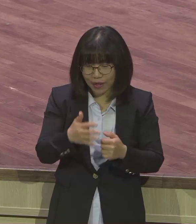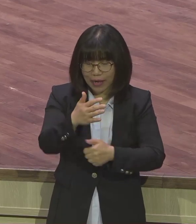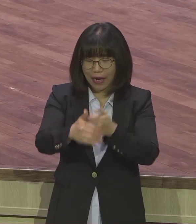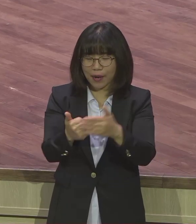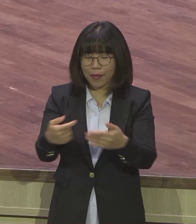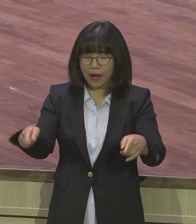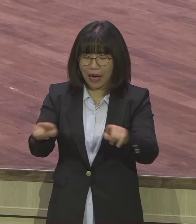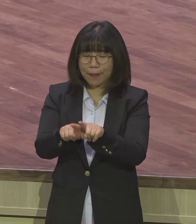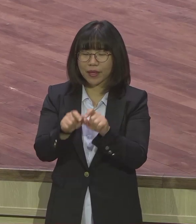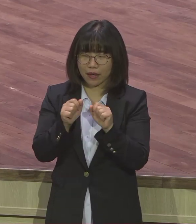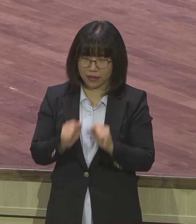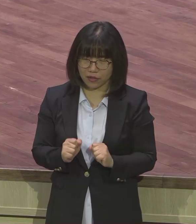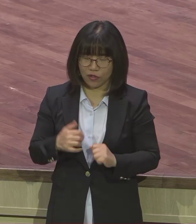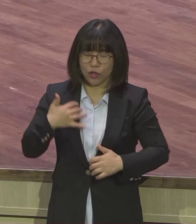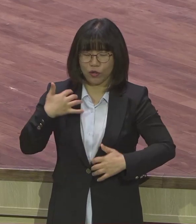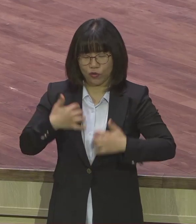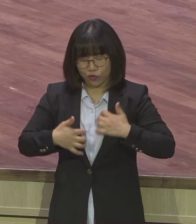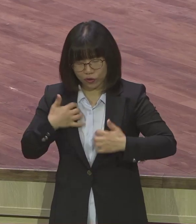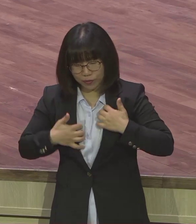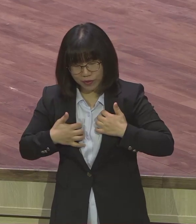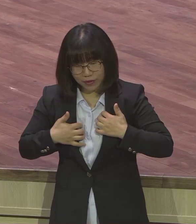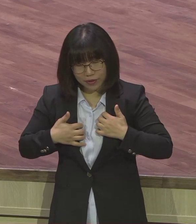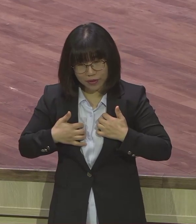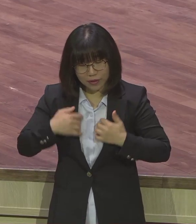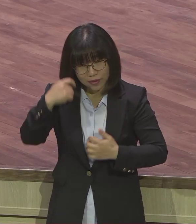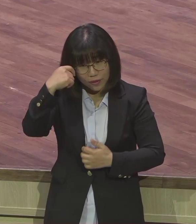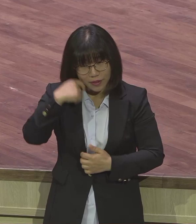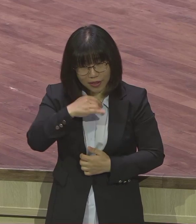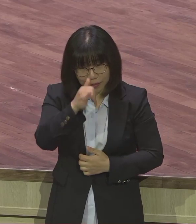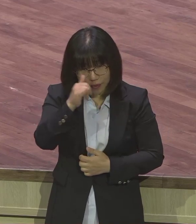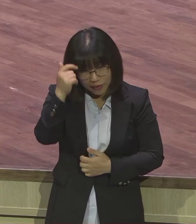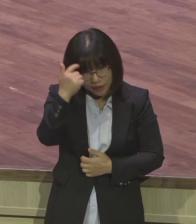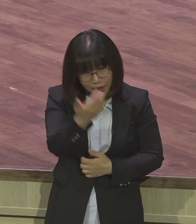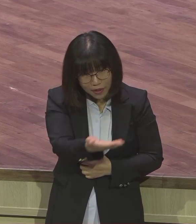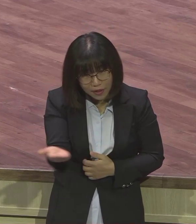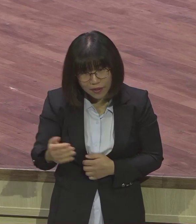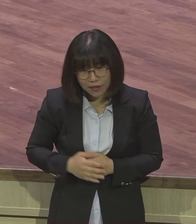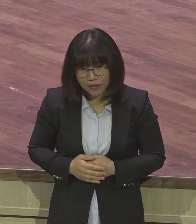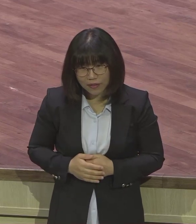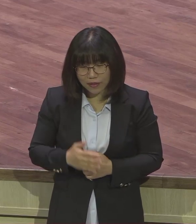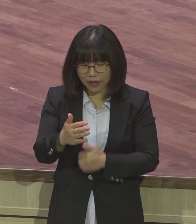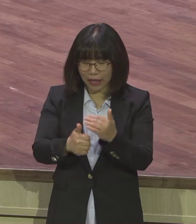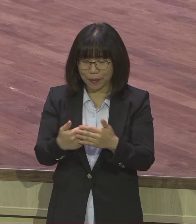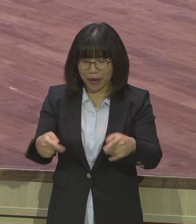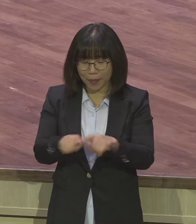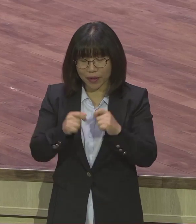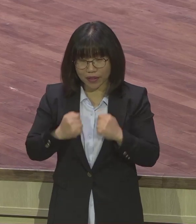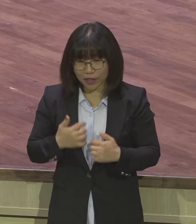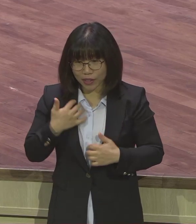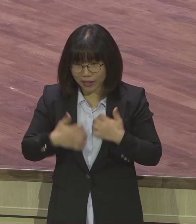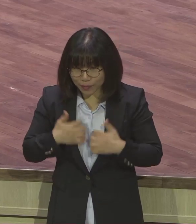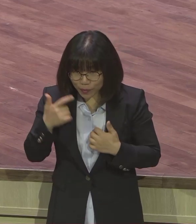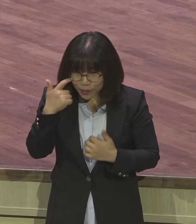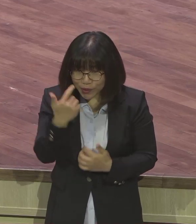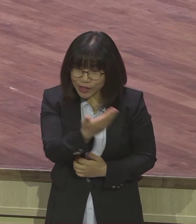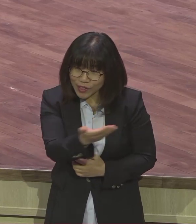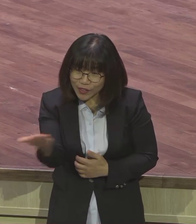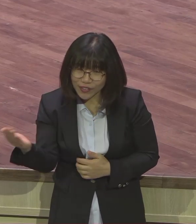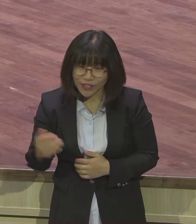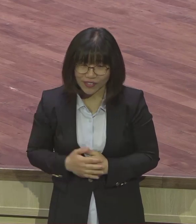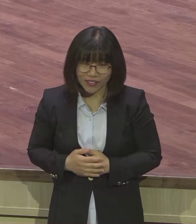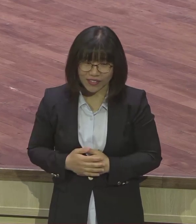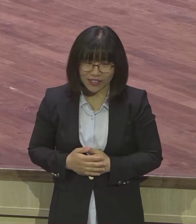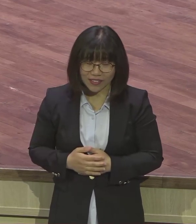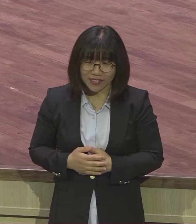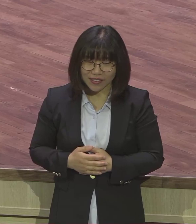것. 이걸 느끼세요? 하나님이 함께 하신 걸 내가 누리고 있구나. 이